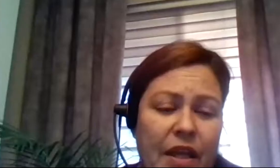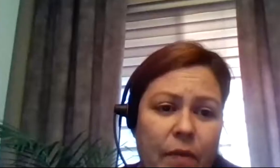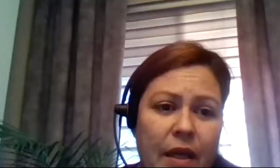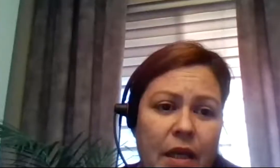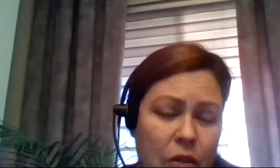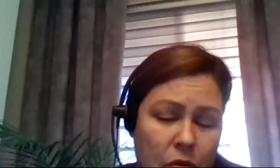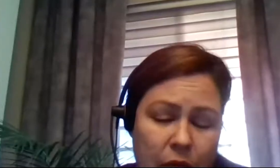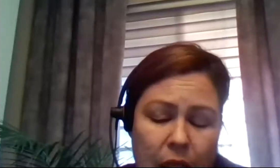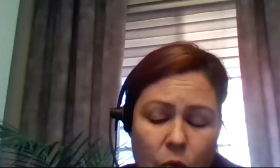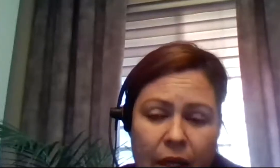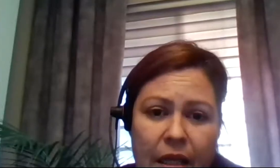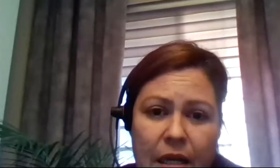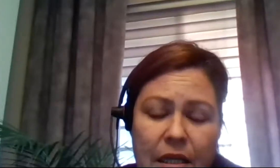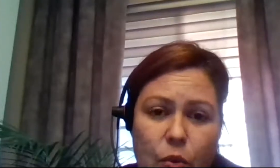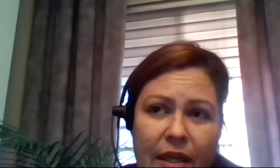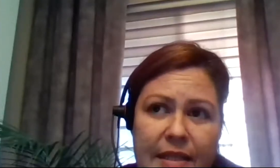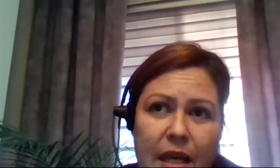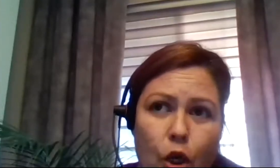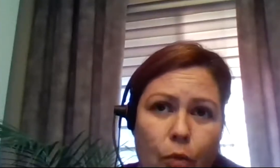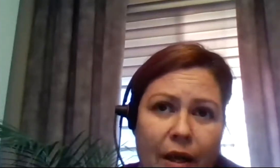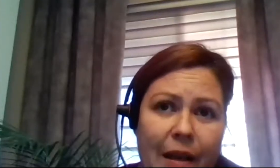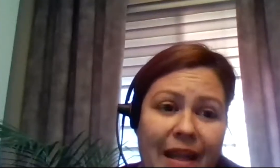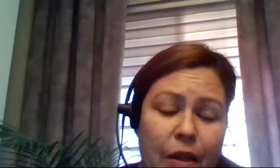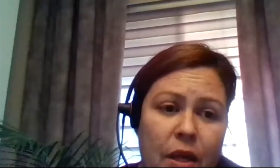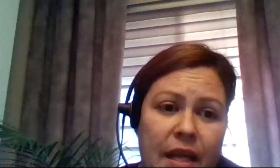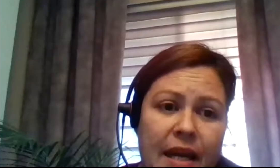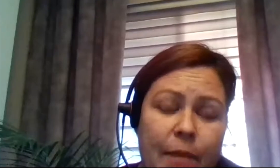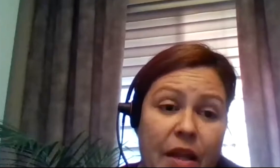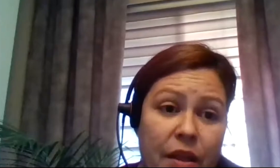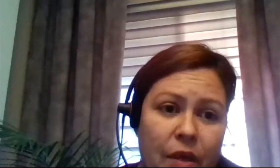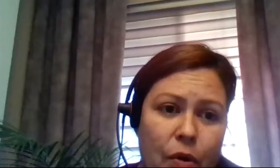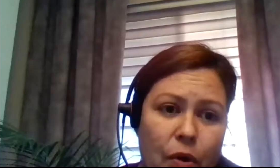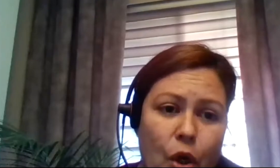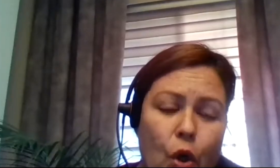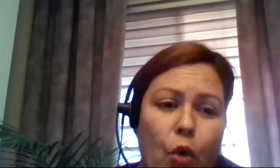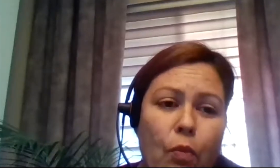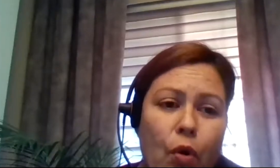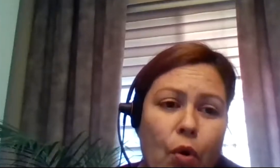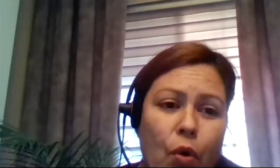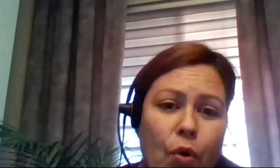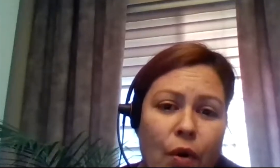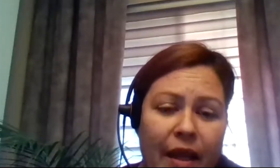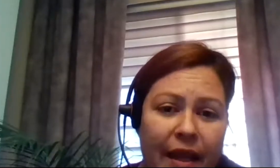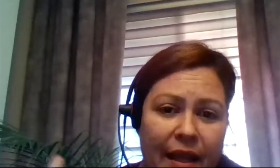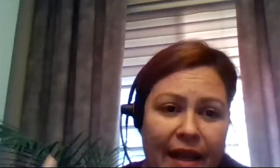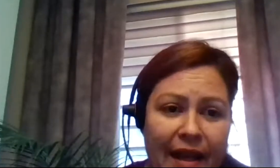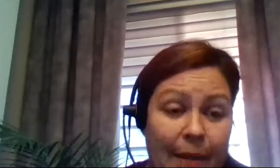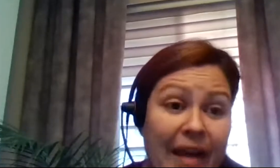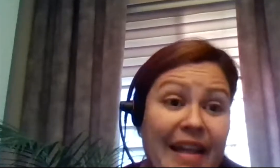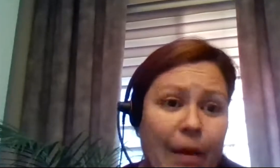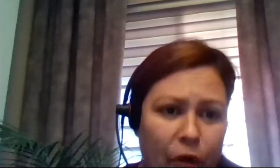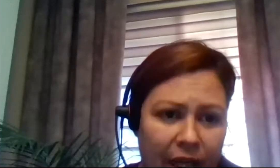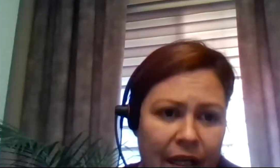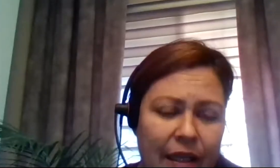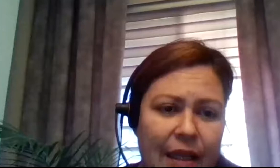que percibían, yo en algunas de las lecturas, como que el centro de día era percibido como la